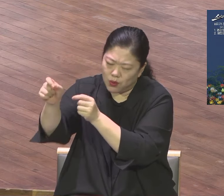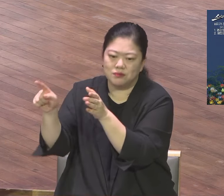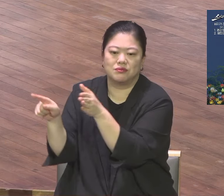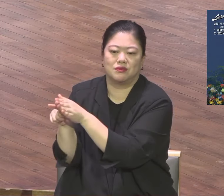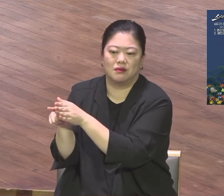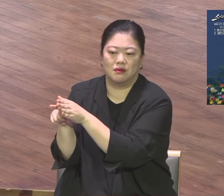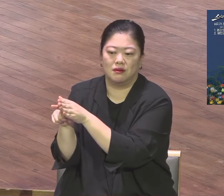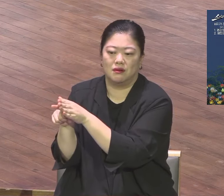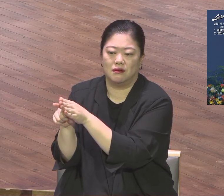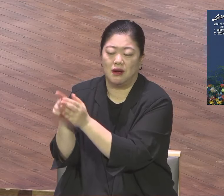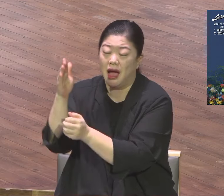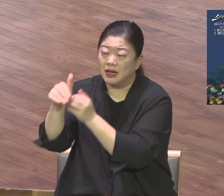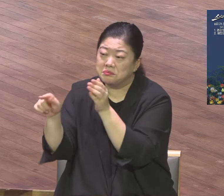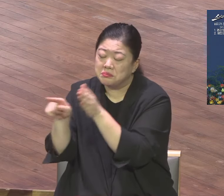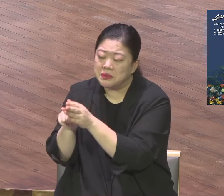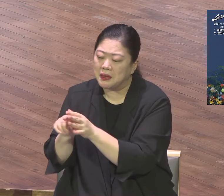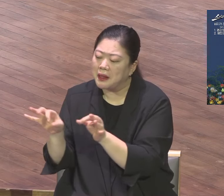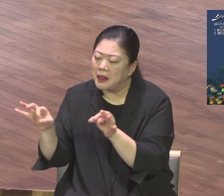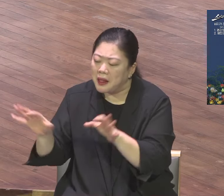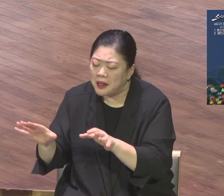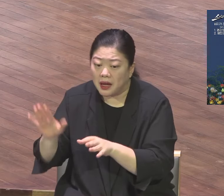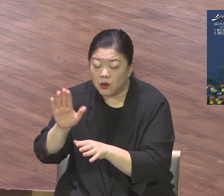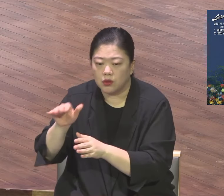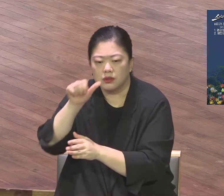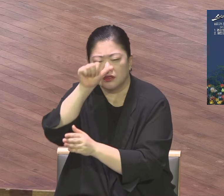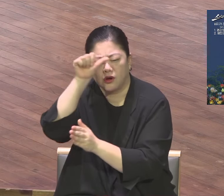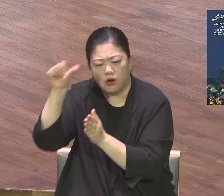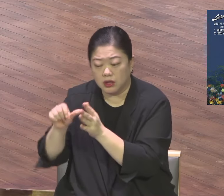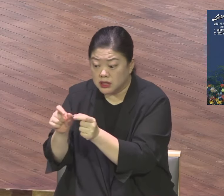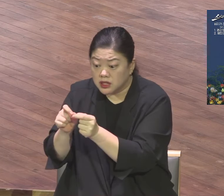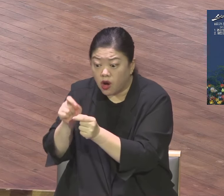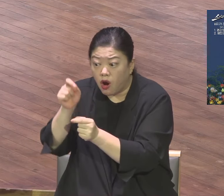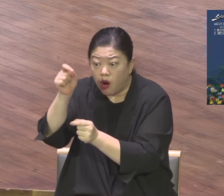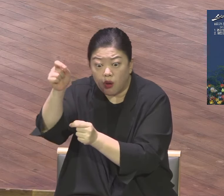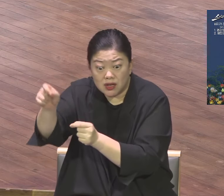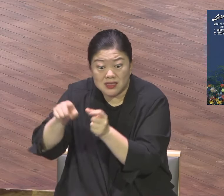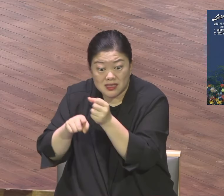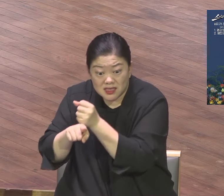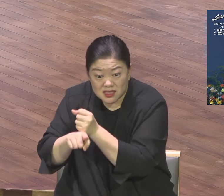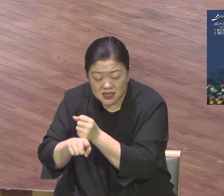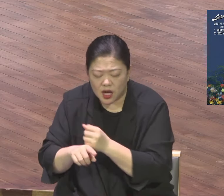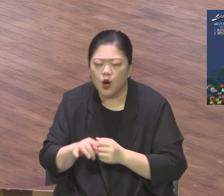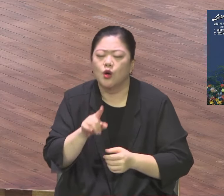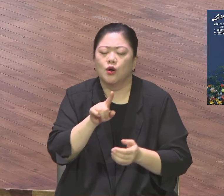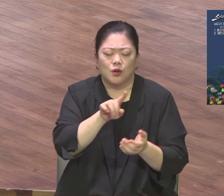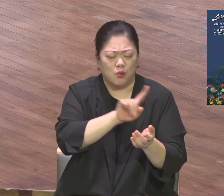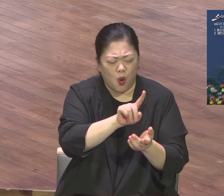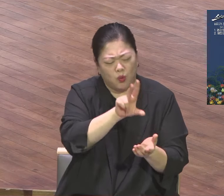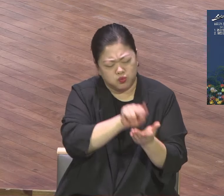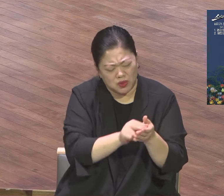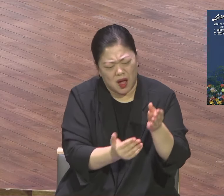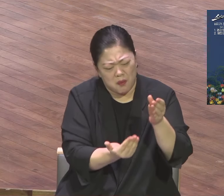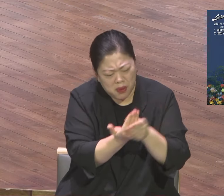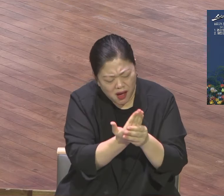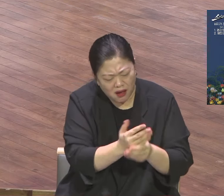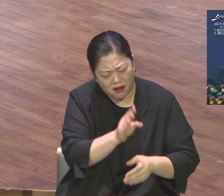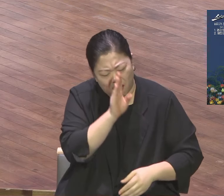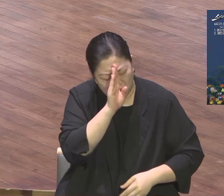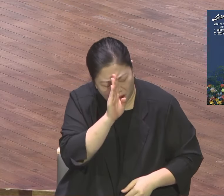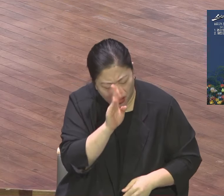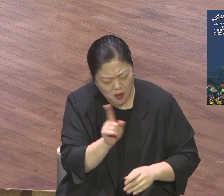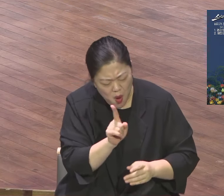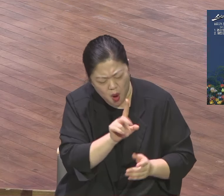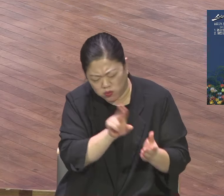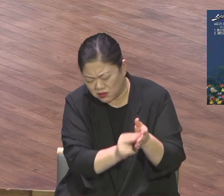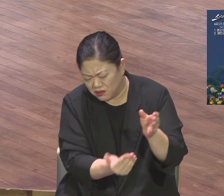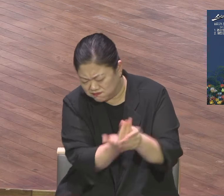자라 그랬어. 영원히 뭐 이렇게 영원이란 말은 중간에 뭐 실패도 있고 뭐 억울한 일도 있고 아픈 일도 있고 안 좋은 일도